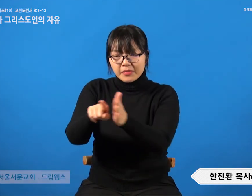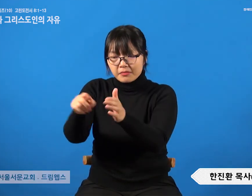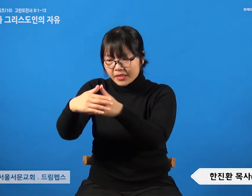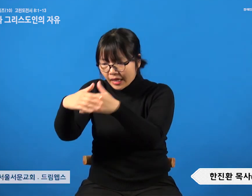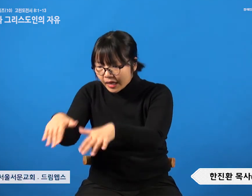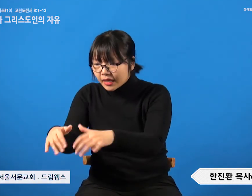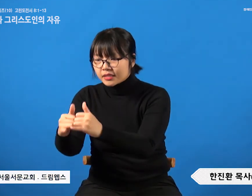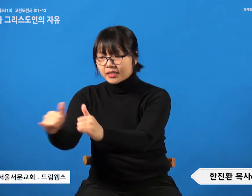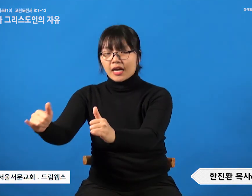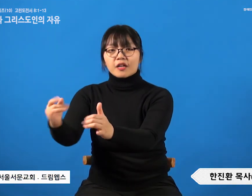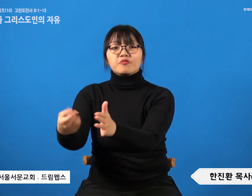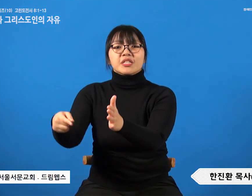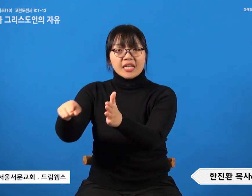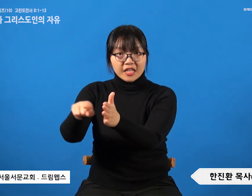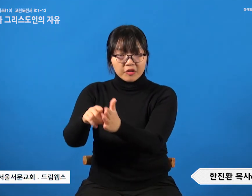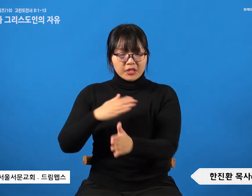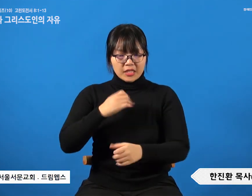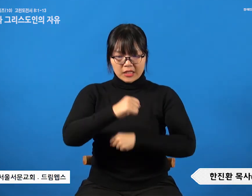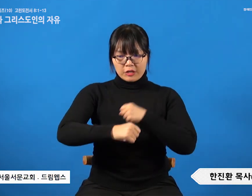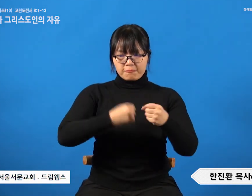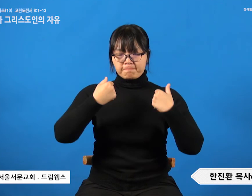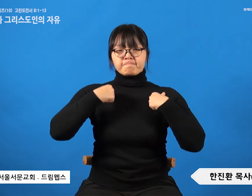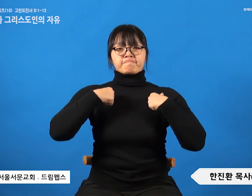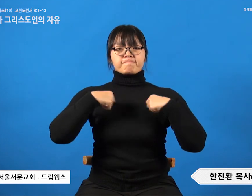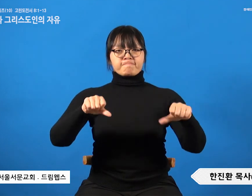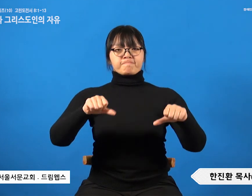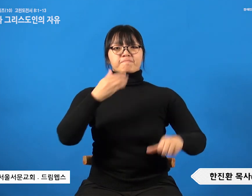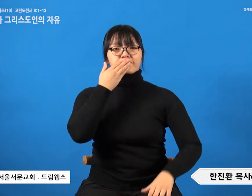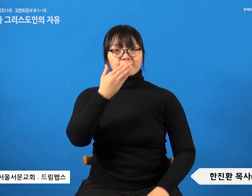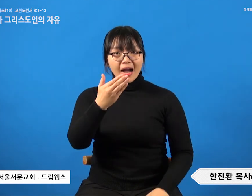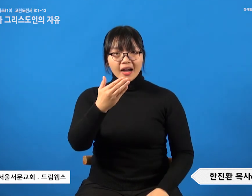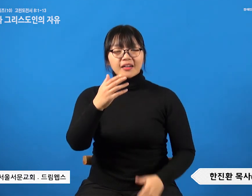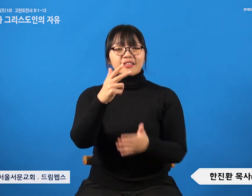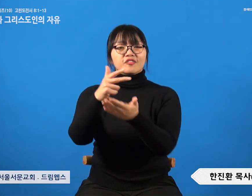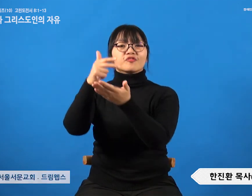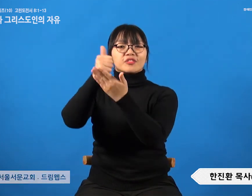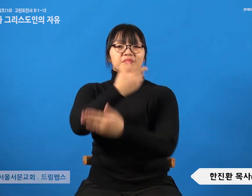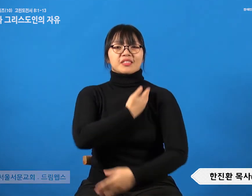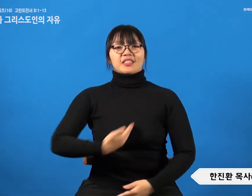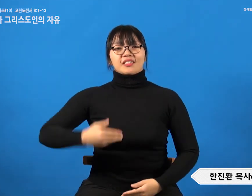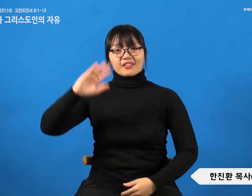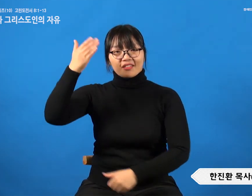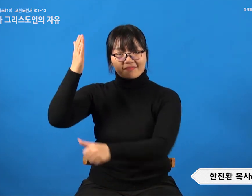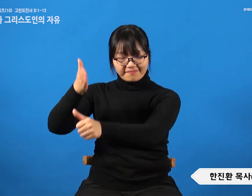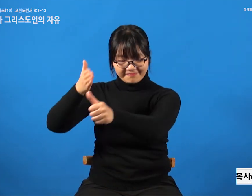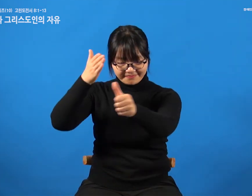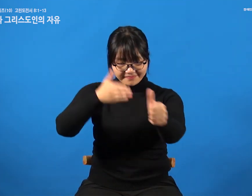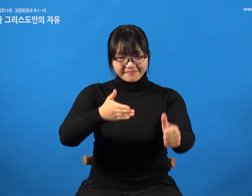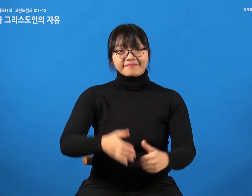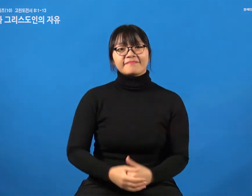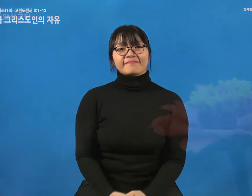포기할 줄도 아는 그런 진정한 예수 제자들이 다 될 수 있기를 바랍니다.